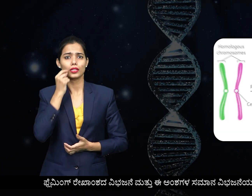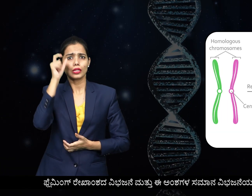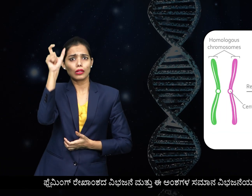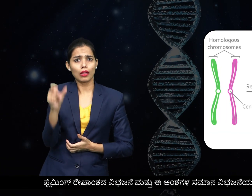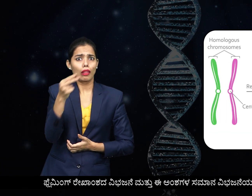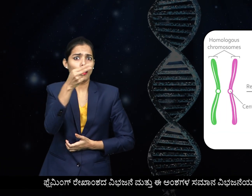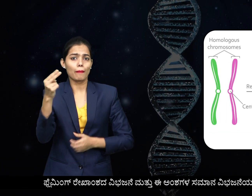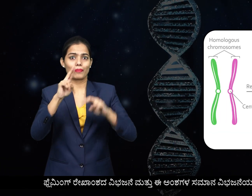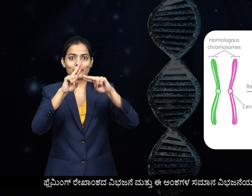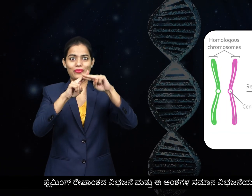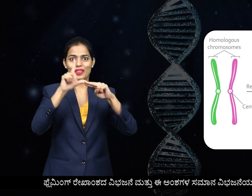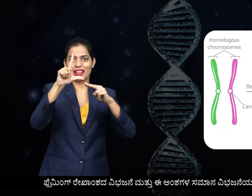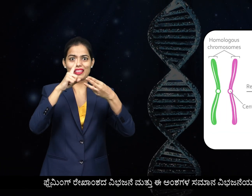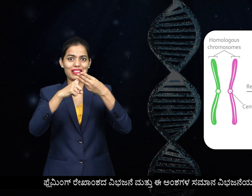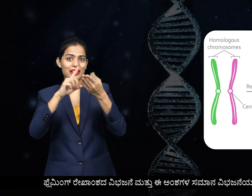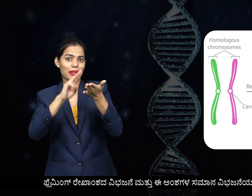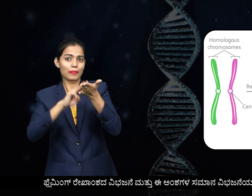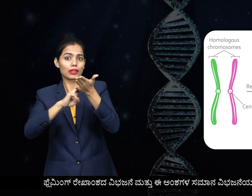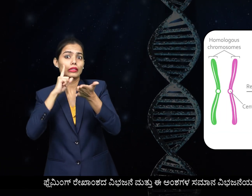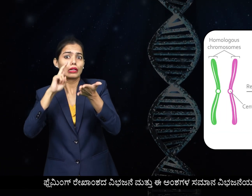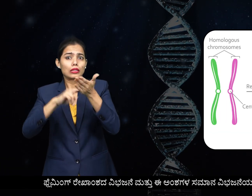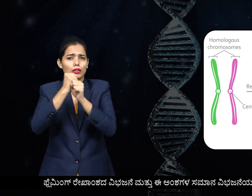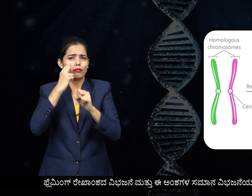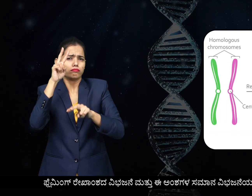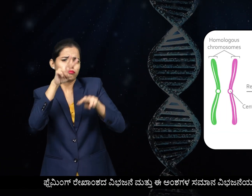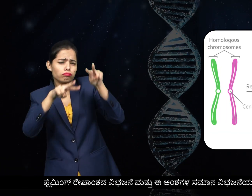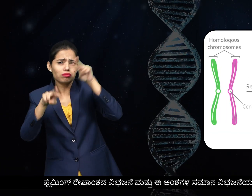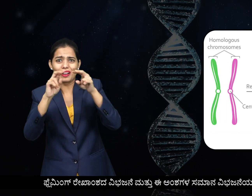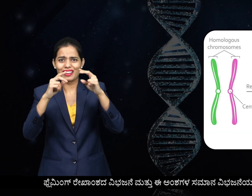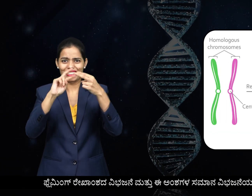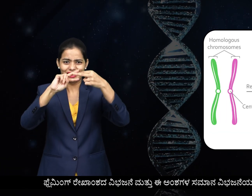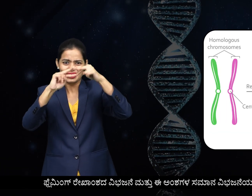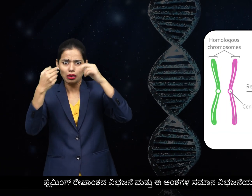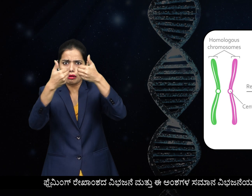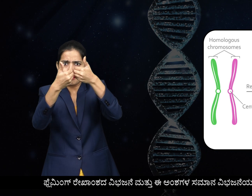ಫ್ಲೇಮಿಂಗ್ ರೇಖಾಂಶದ ವಿಭಜನೆ ಮತ್ತು ಈ ಅಂಶಗಳ ಸಮಾನ ವಿಭಜನೆಯನ್ನ ಗಮನಿಸಿದರು.